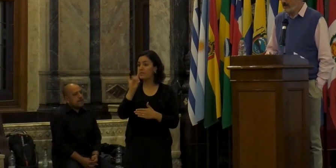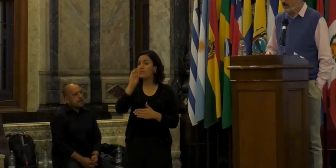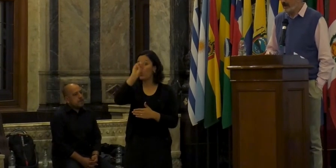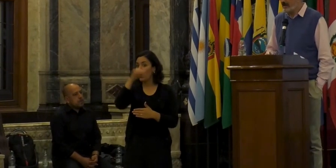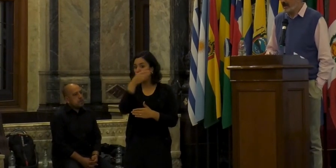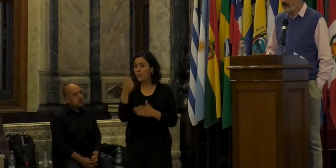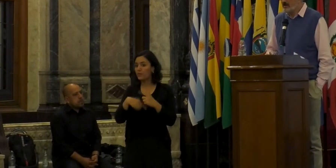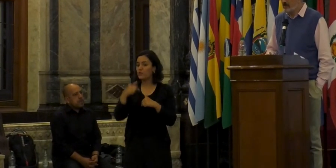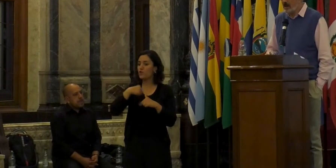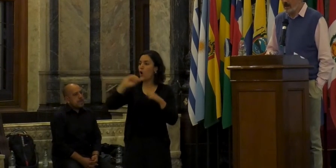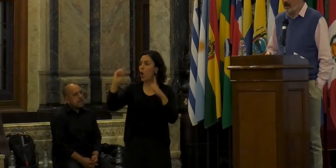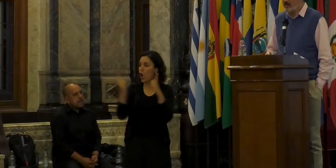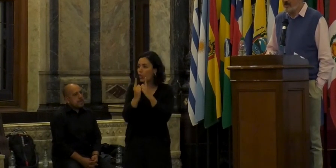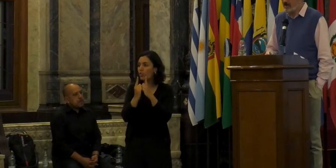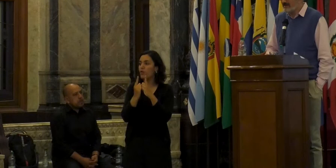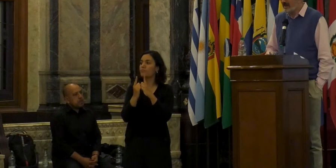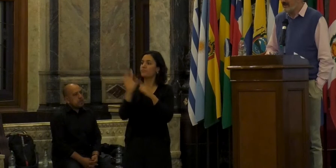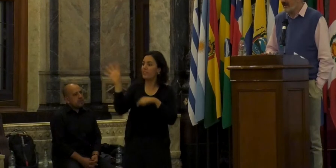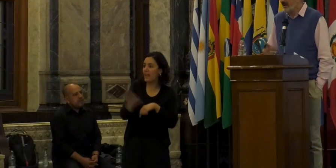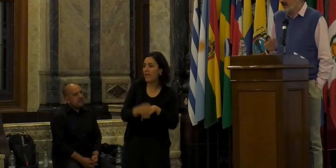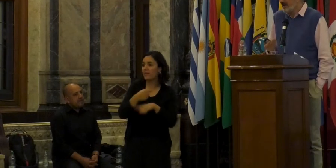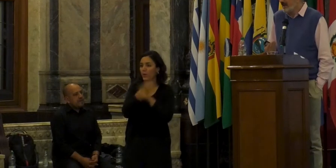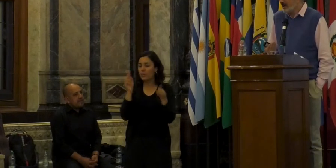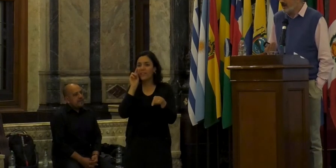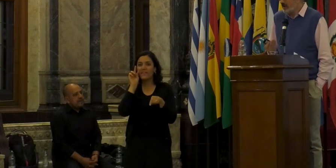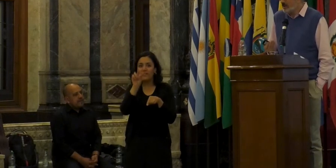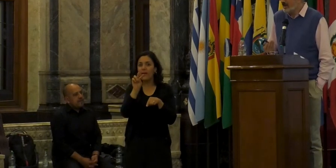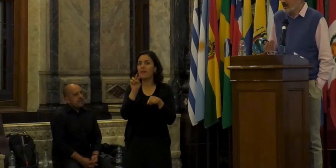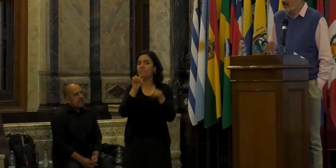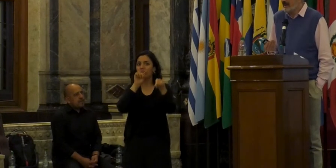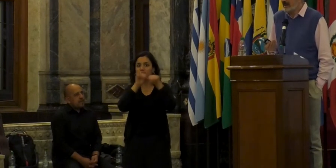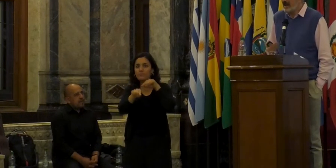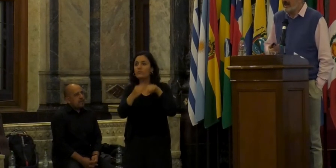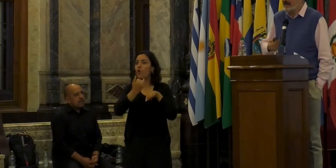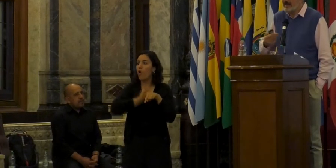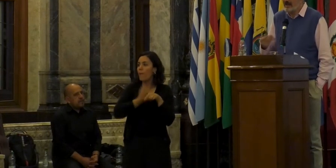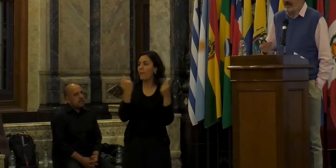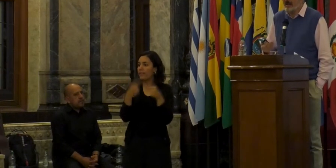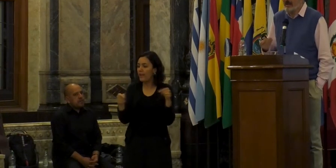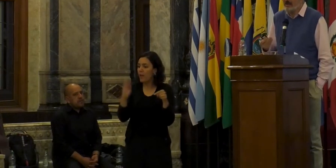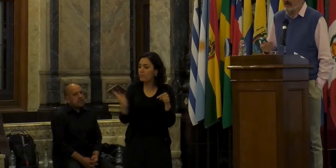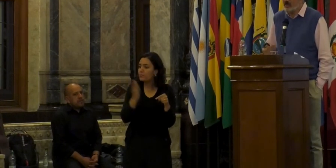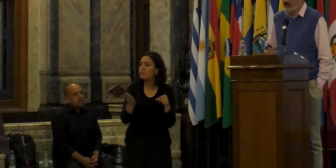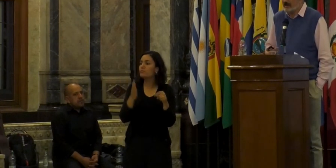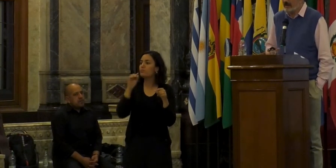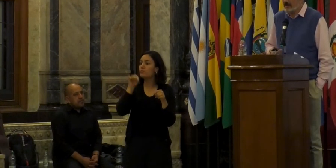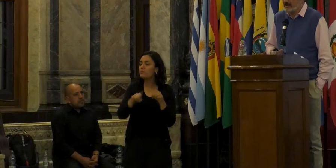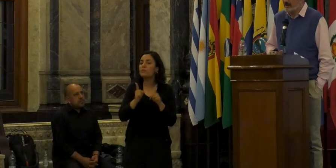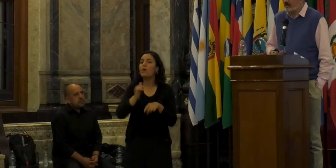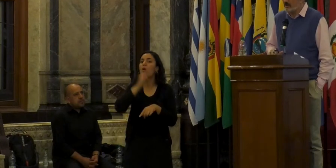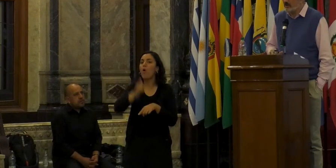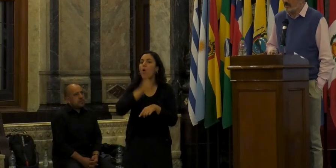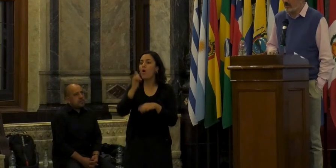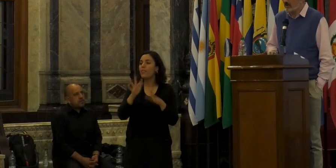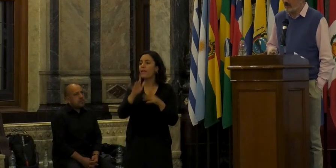un fragmento para que tengáis una visión más directa de cómo es el material y de qué es lo que cuenta a la